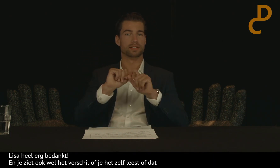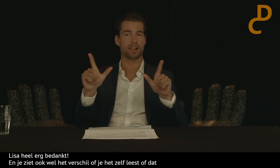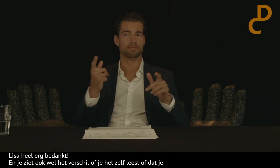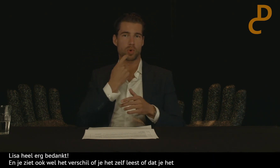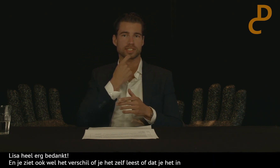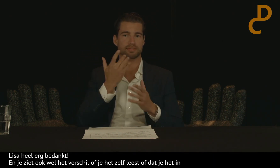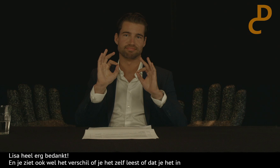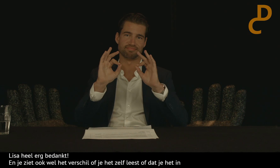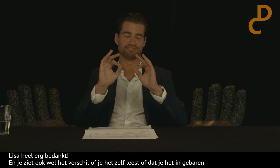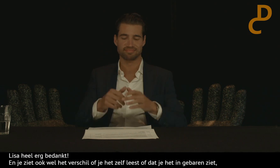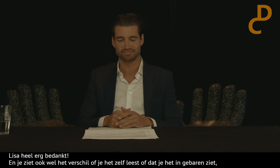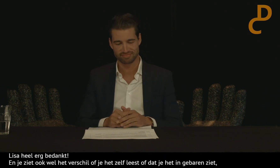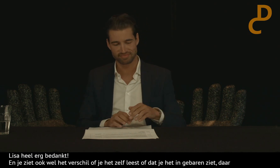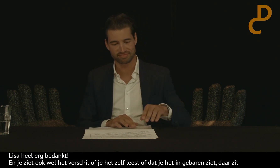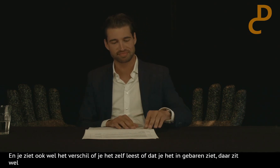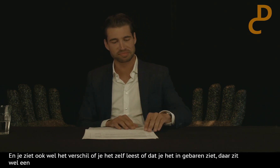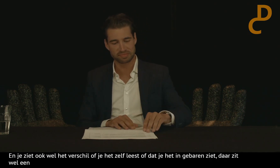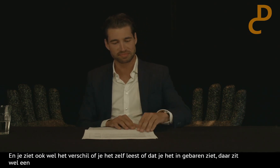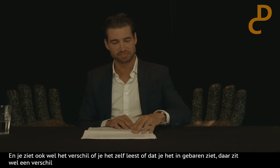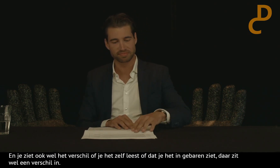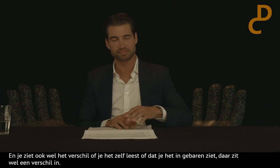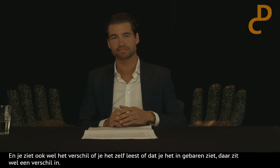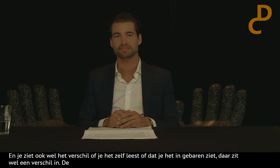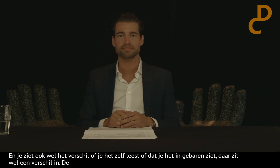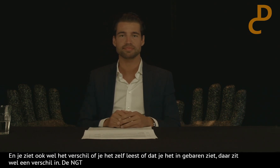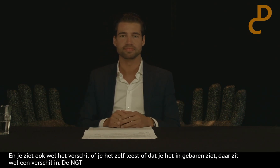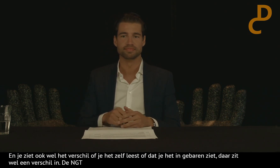in. En Nederlands, of de Nederlandse gebarentaal is haar moedertaal echt heel erg mooi.